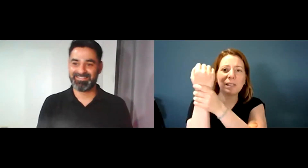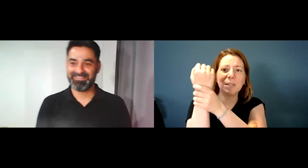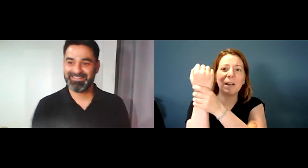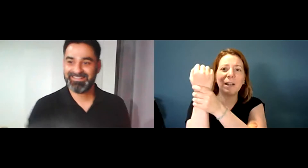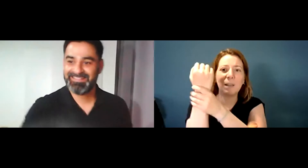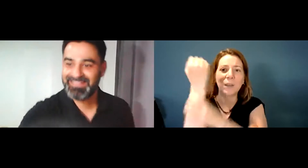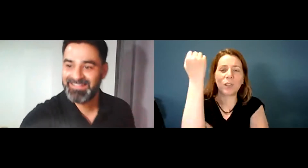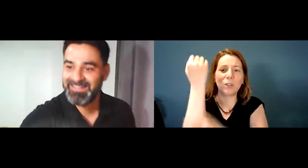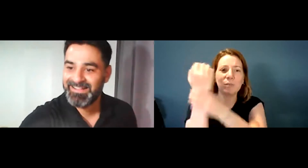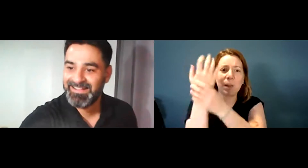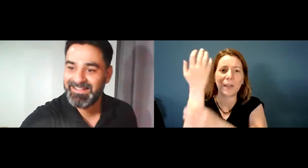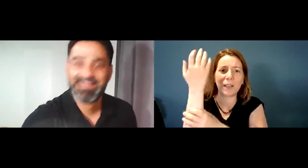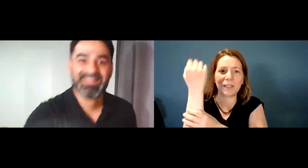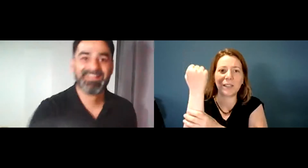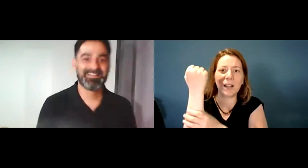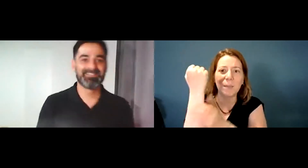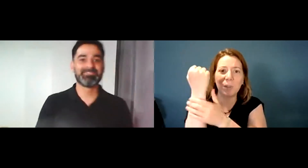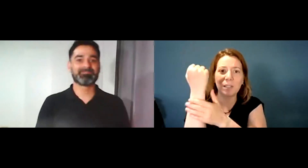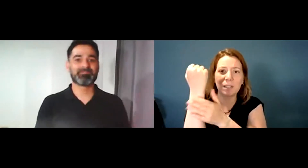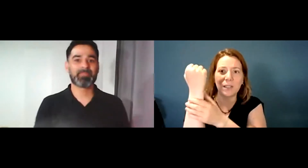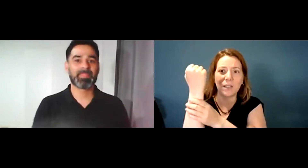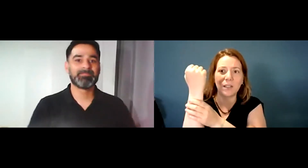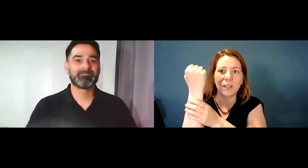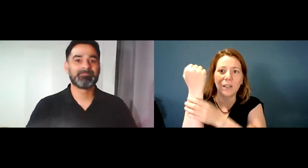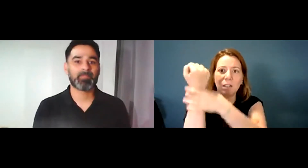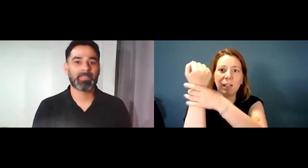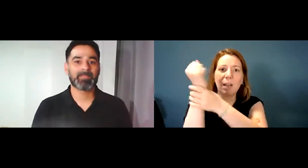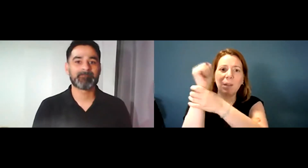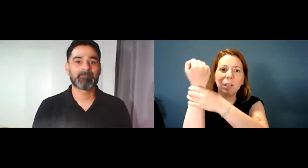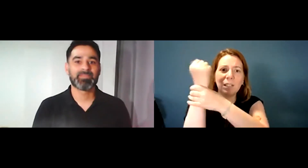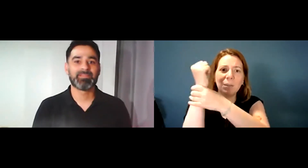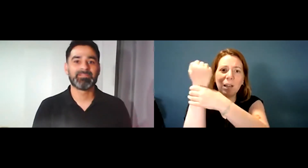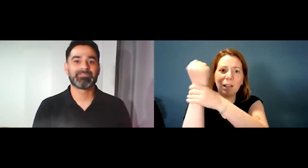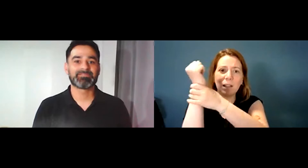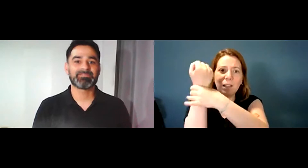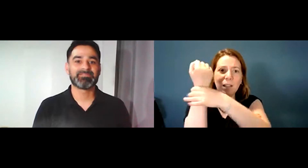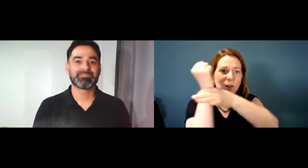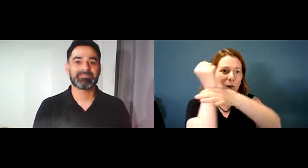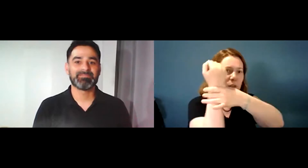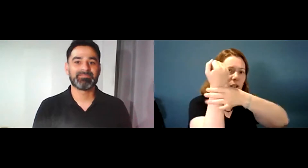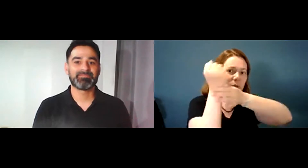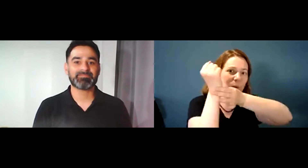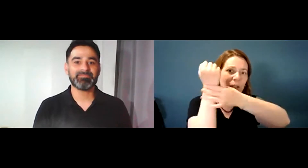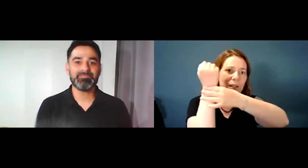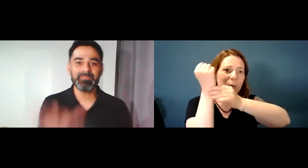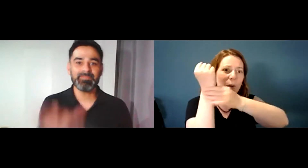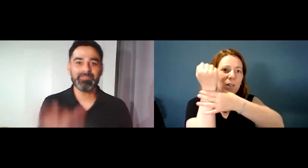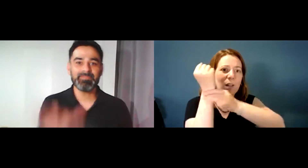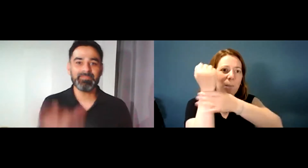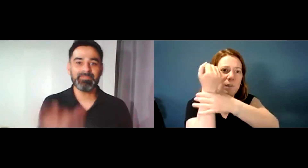la mano pasiva, la mano que no usás para señar, la ponés así. Y la mano activa, como si te estuvieras acomodando las